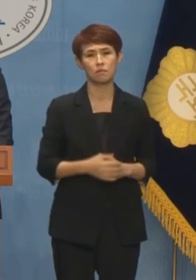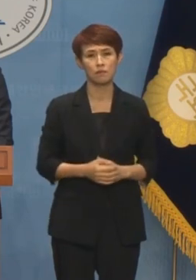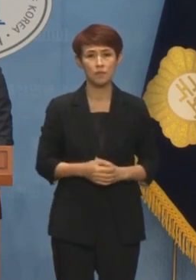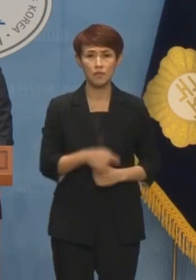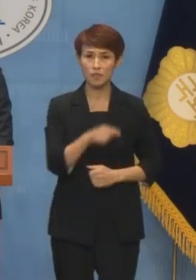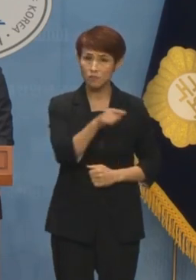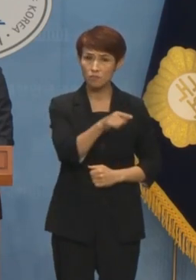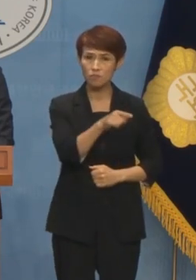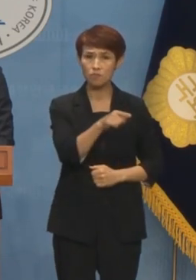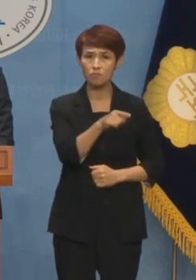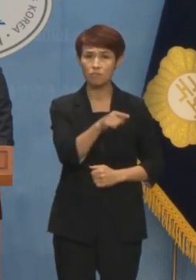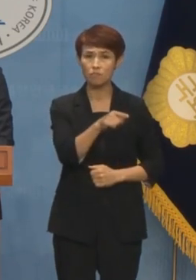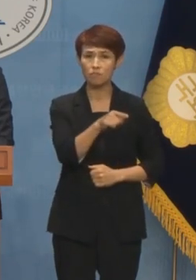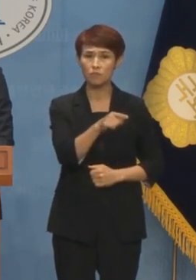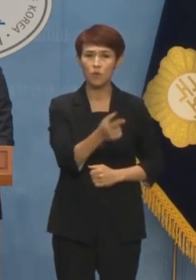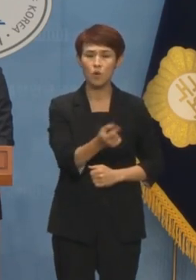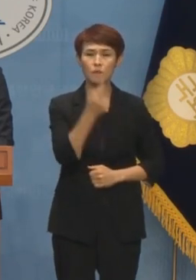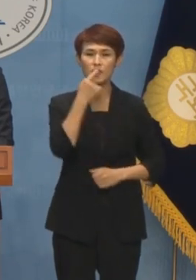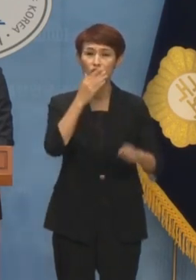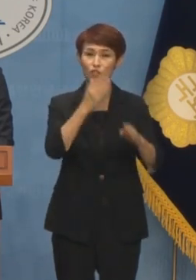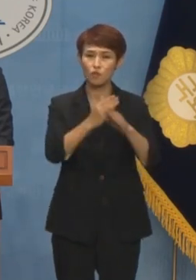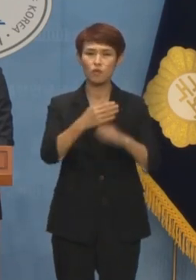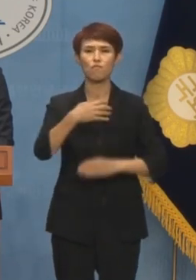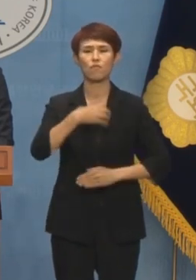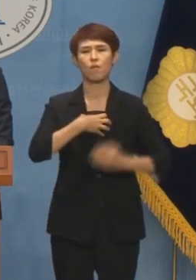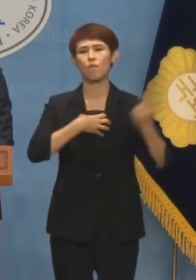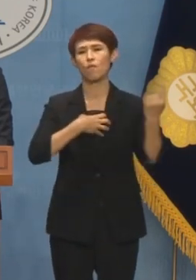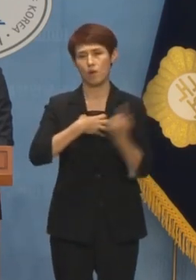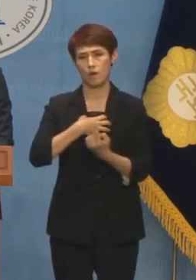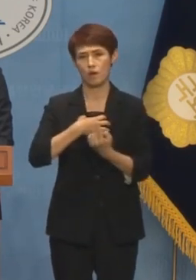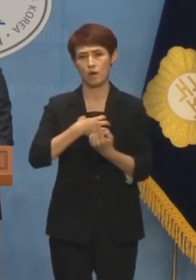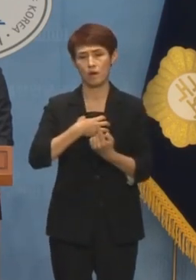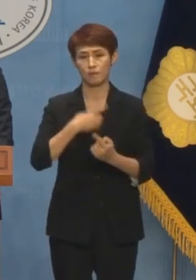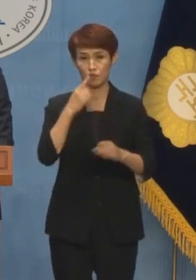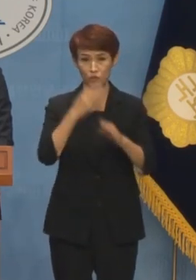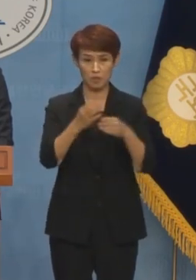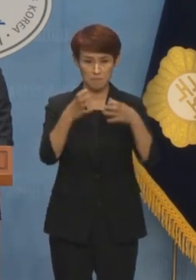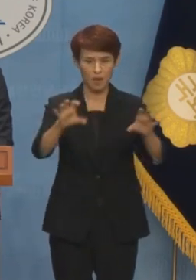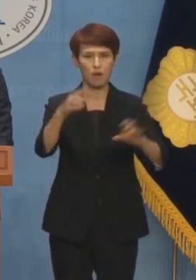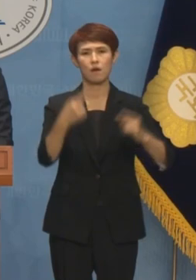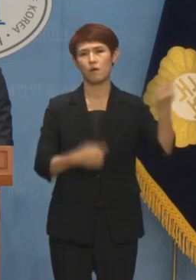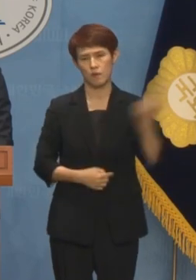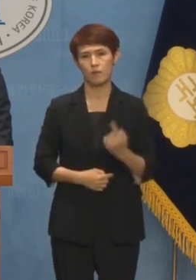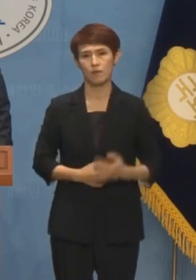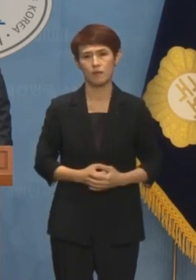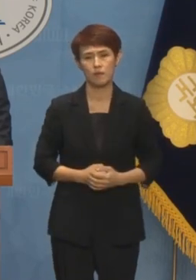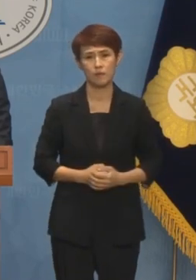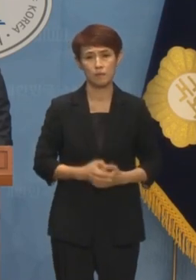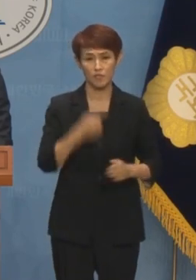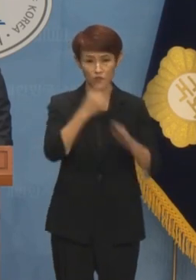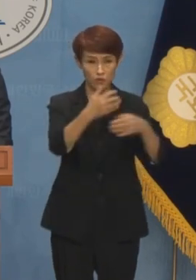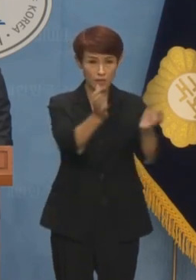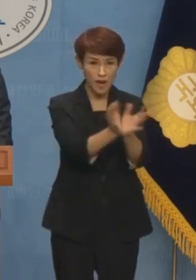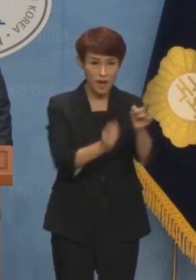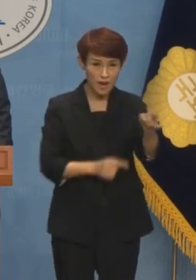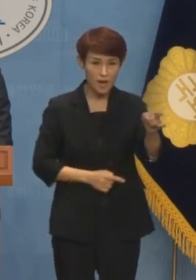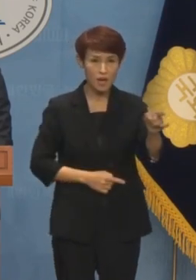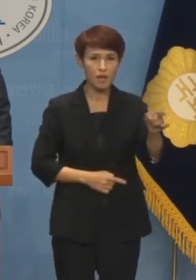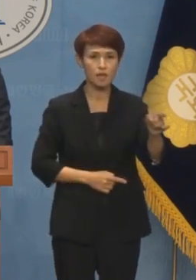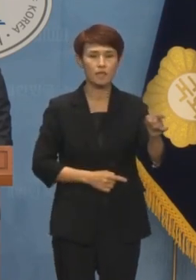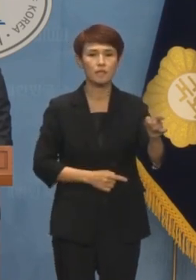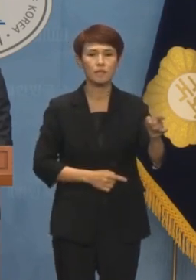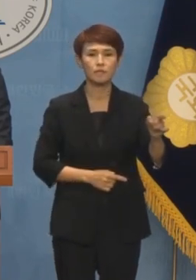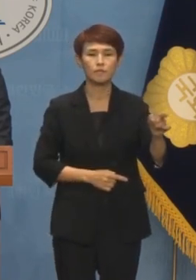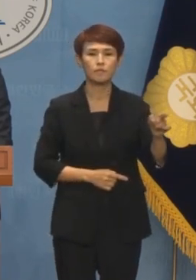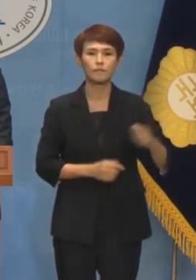독재는 곧 민주주의의 위기이고 민주주의 파괴입니다. 민주당의 민주유공자